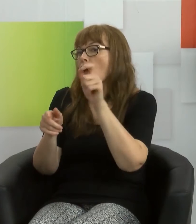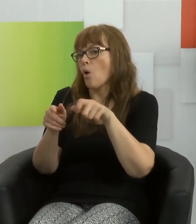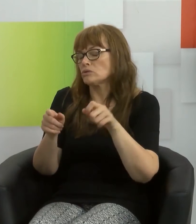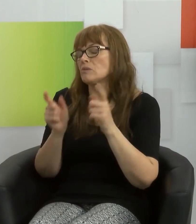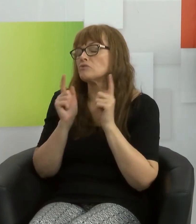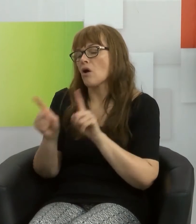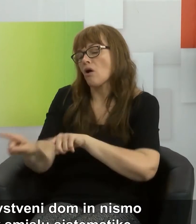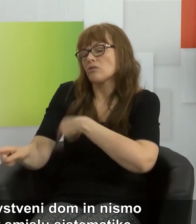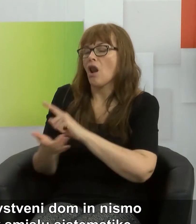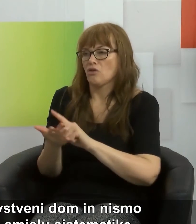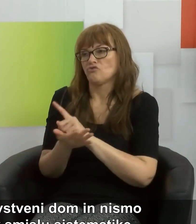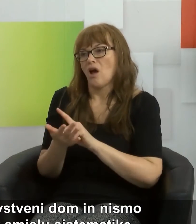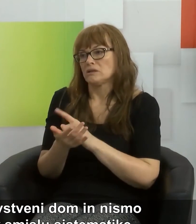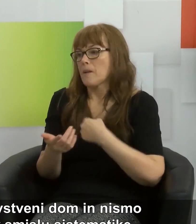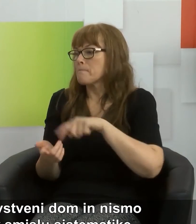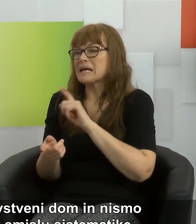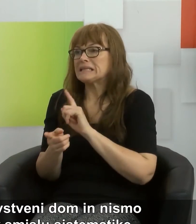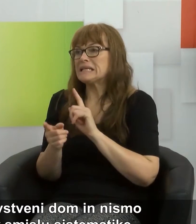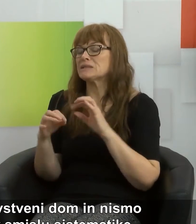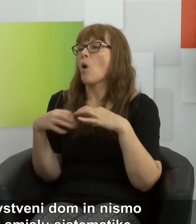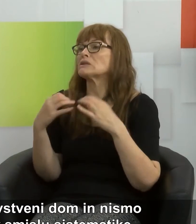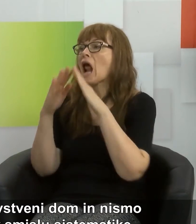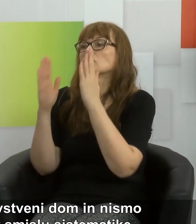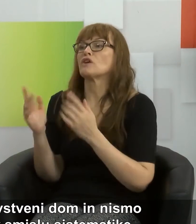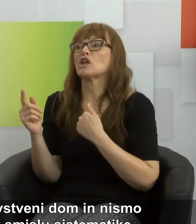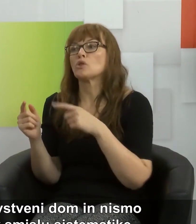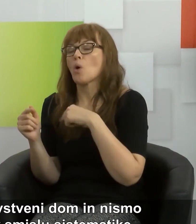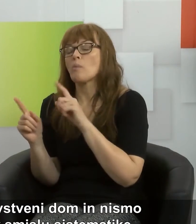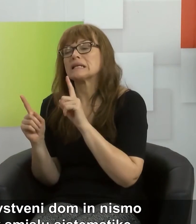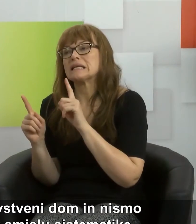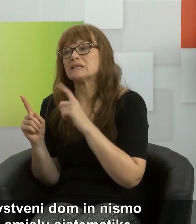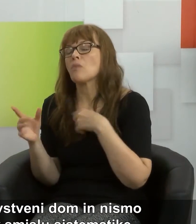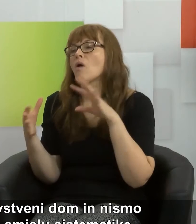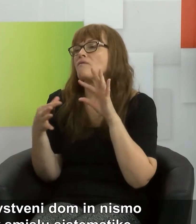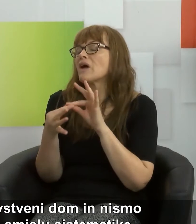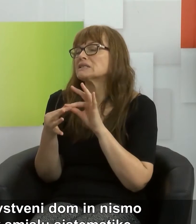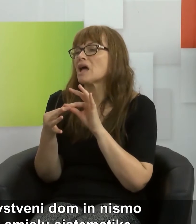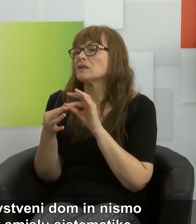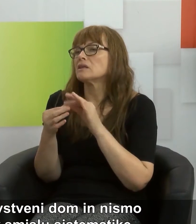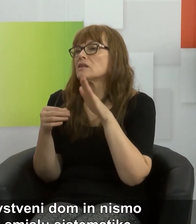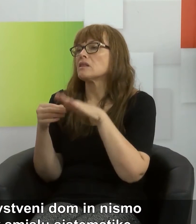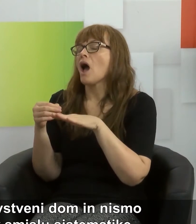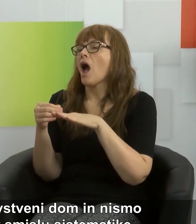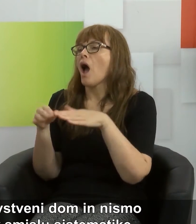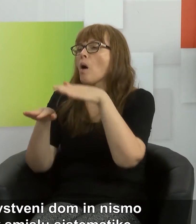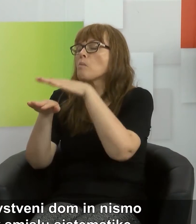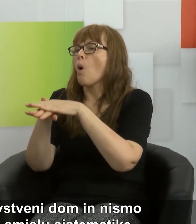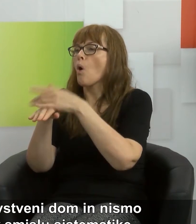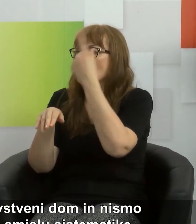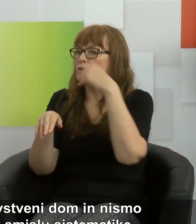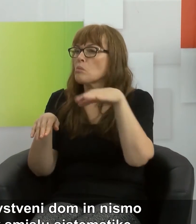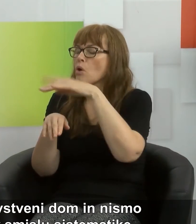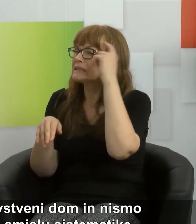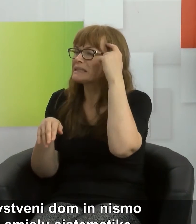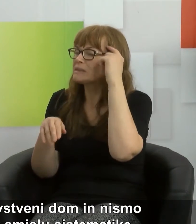časa, ker mi nismo kot zdravstveni dom, nismo vezani na pokrit populacijo